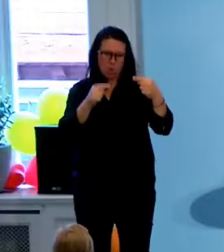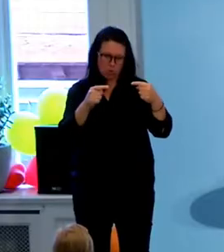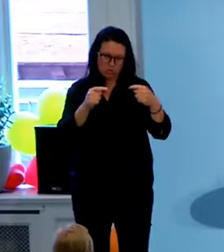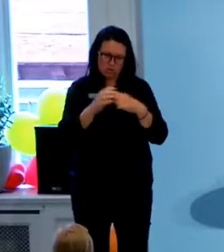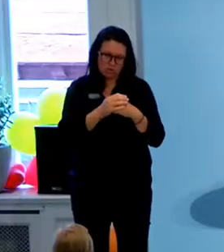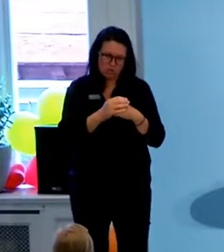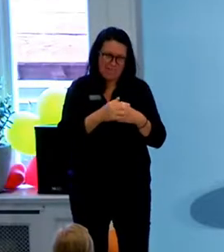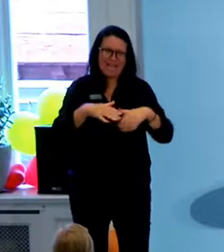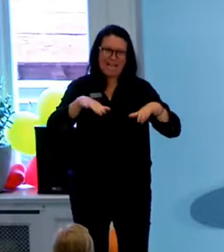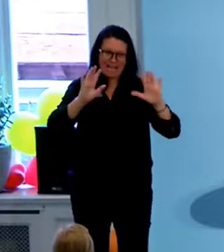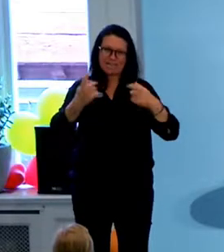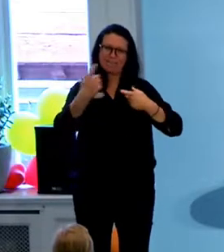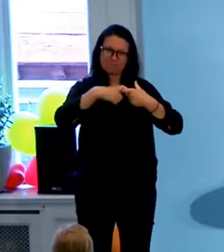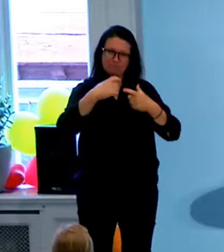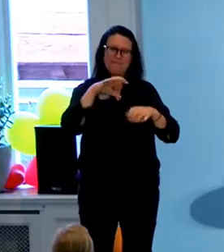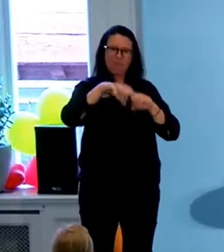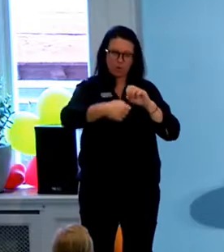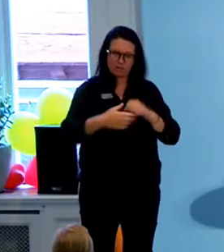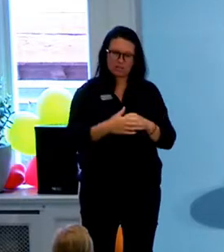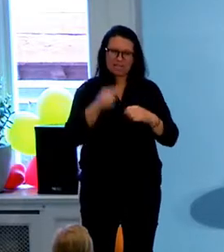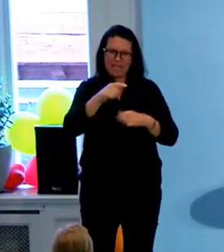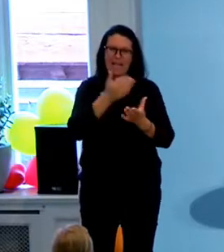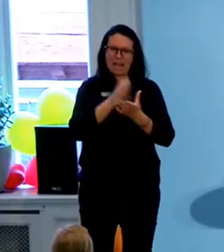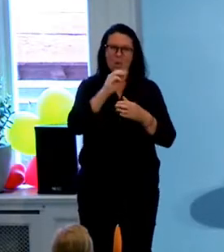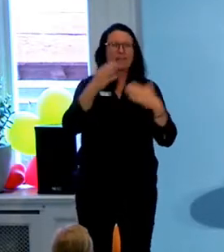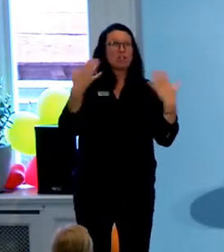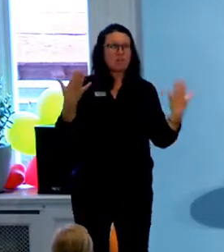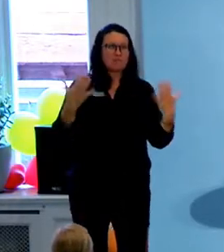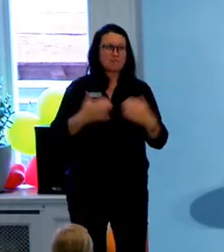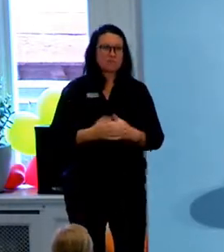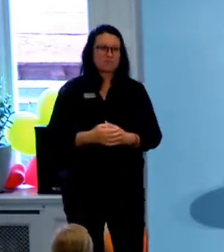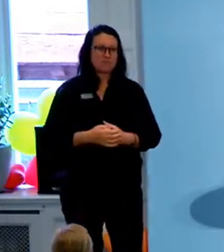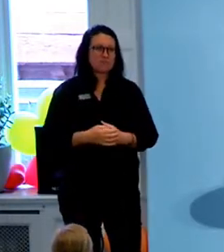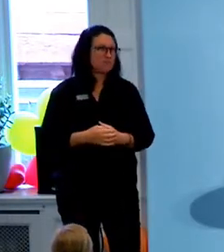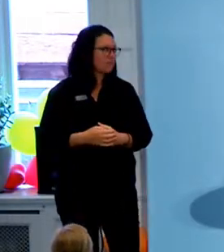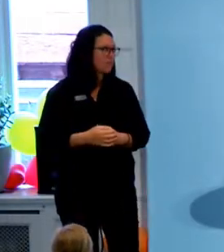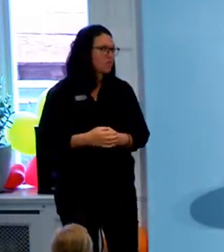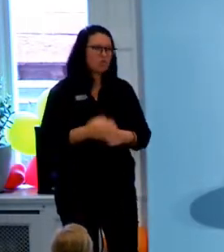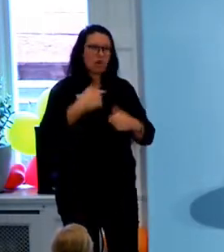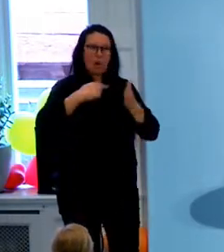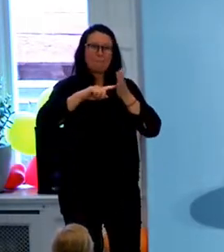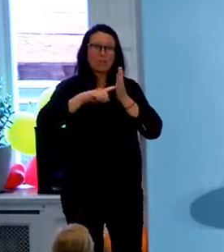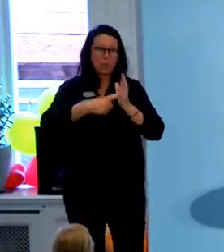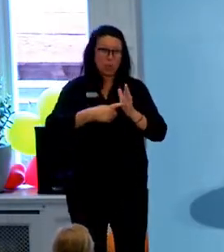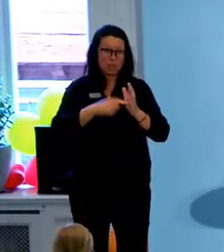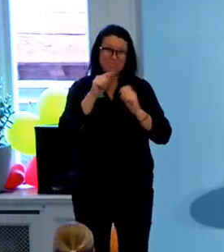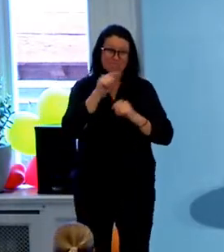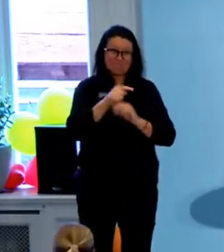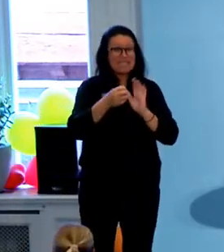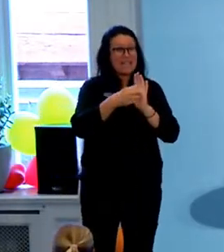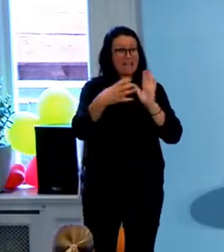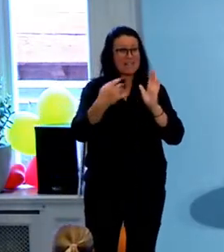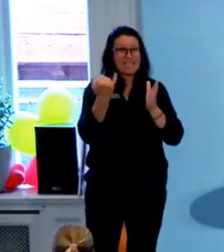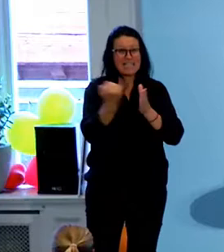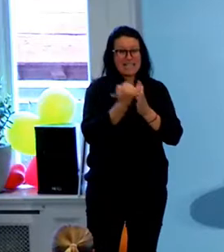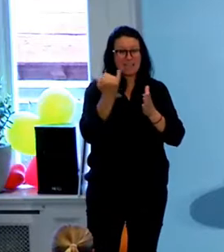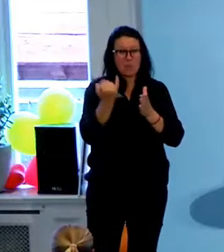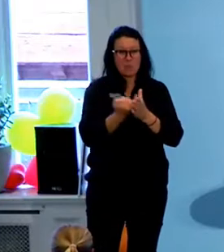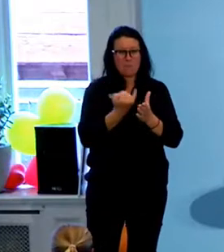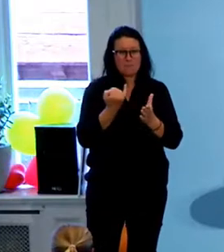det hedersrelaterade våldet? Det är det ska handla om. Jag understryker detta därför att inom